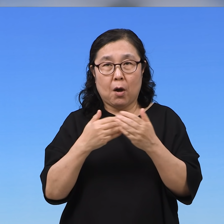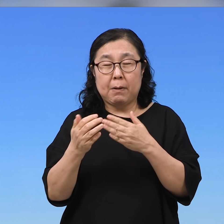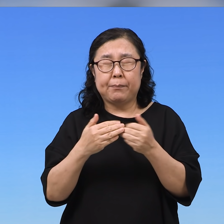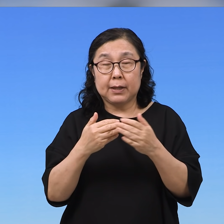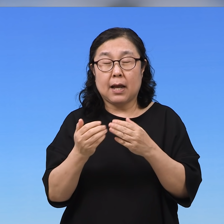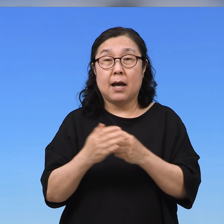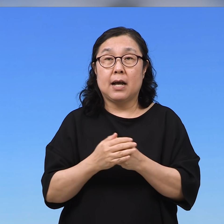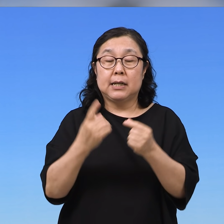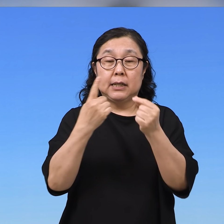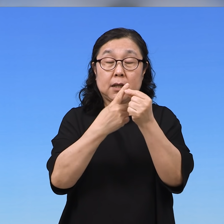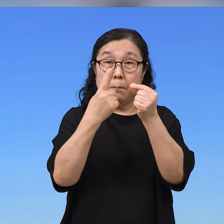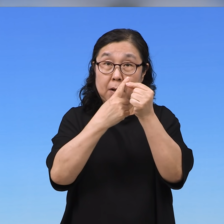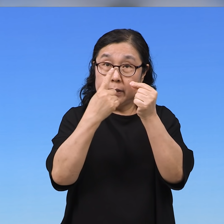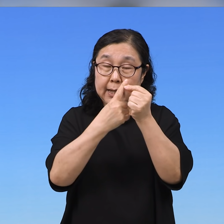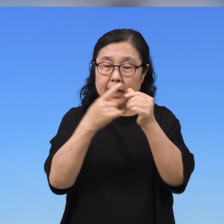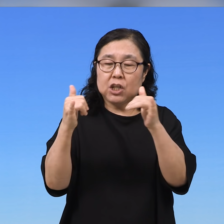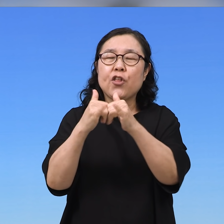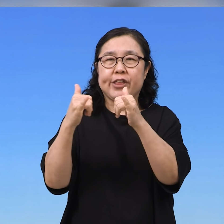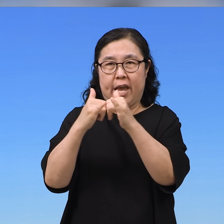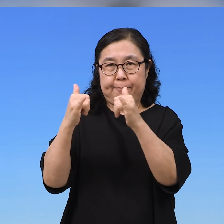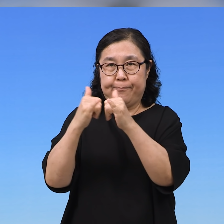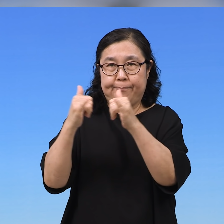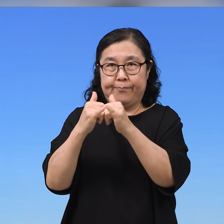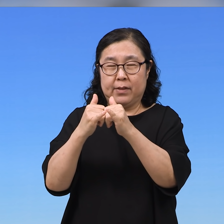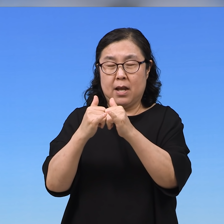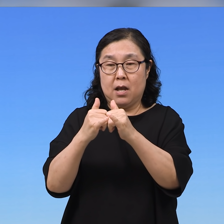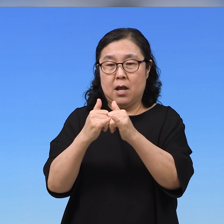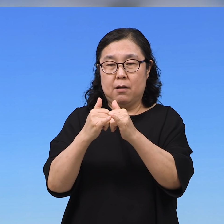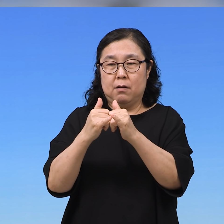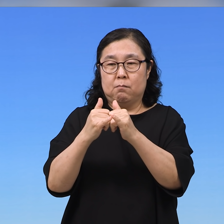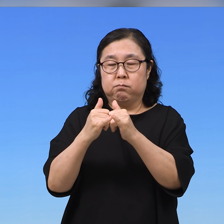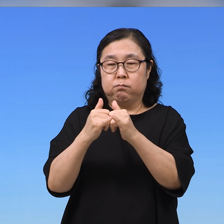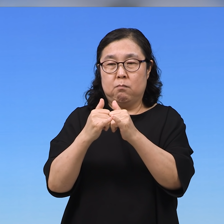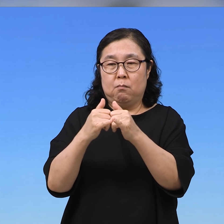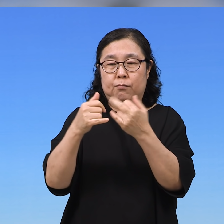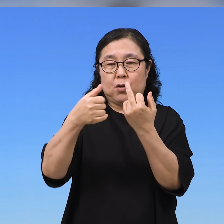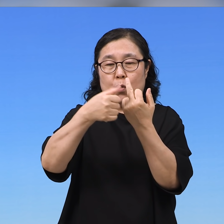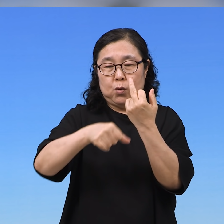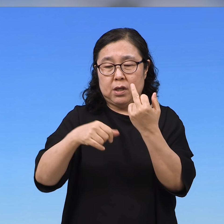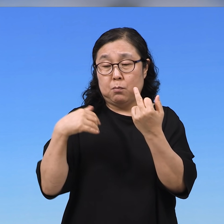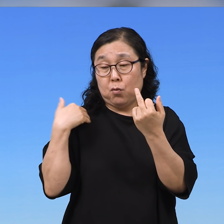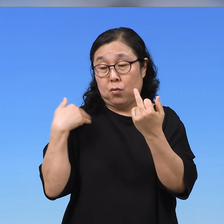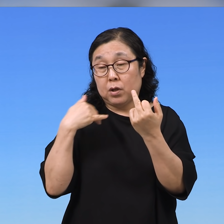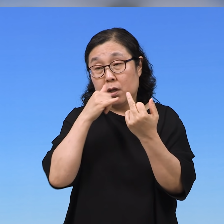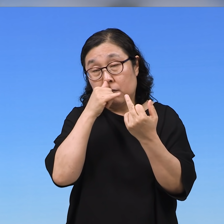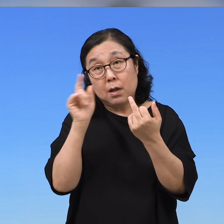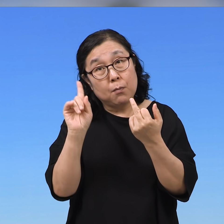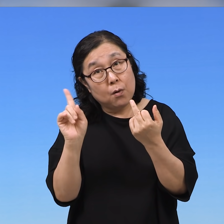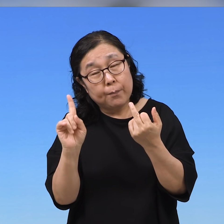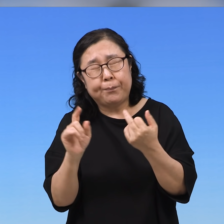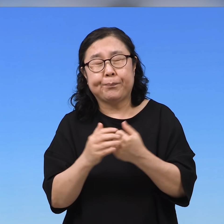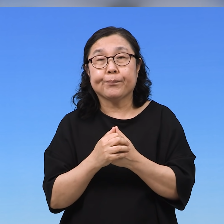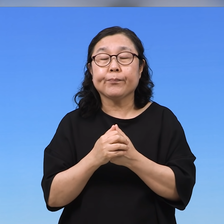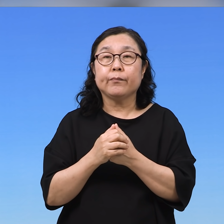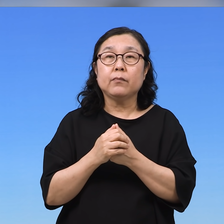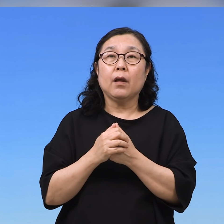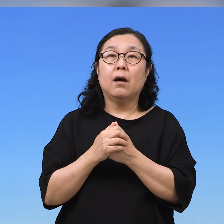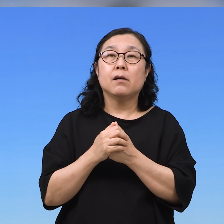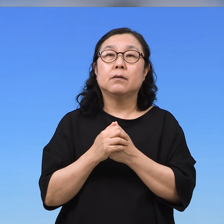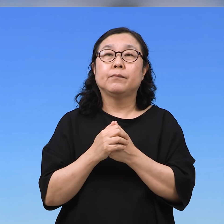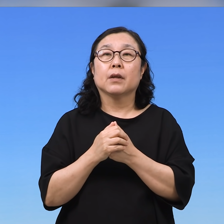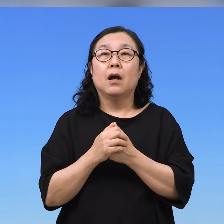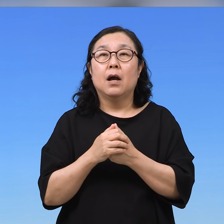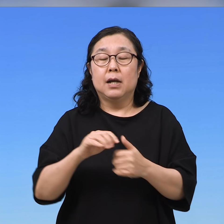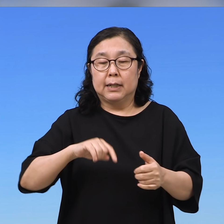되는데요, 그 첫 번째 나온 게 그게 전쟁입니다. 롯이 모르는 게 하나 있었습니다. 롯이 뭘